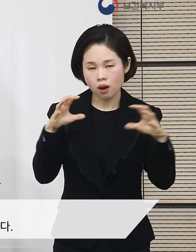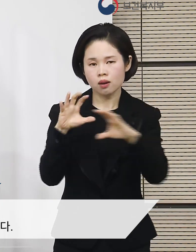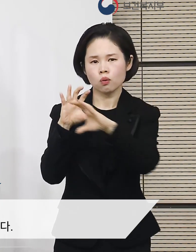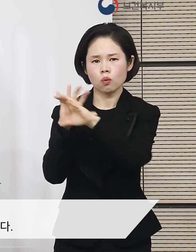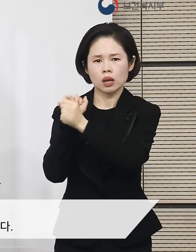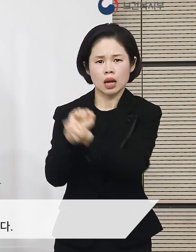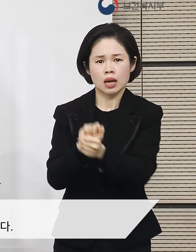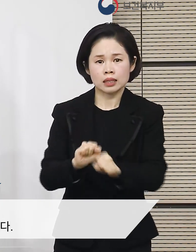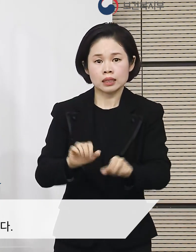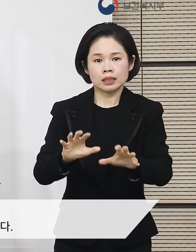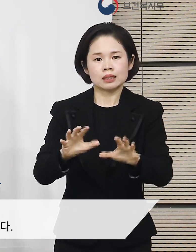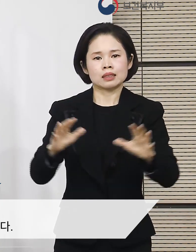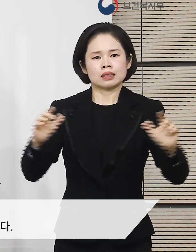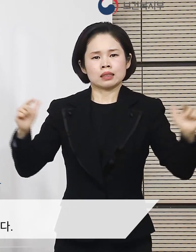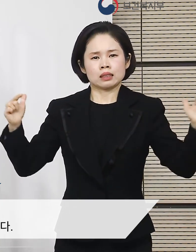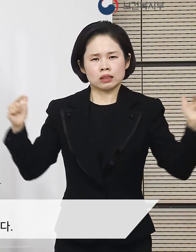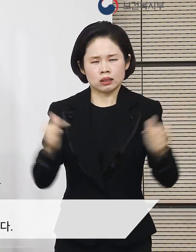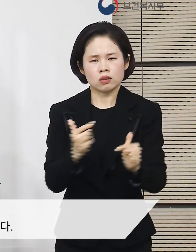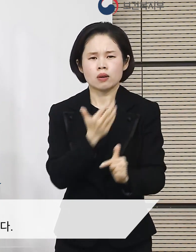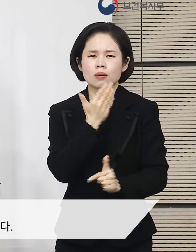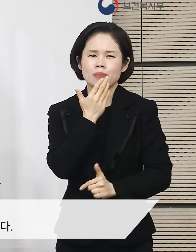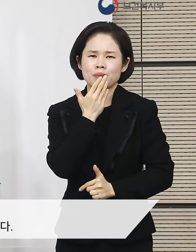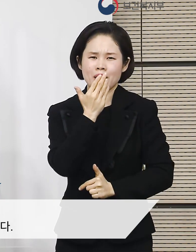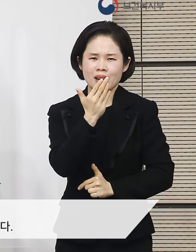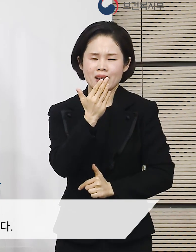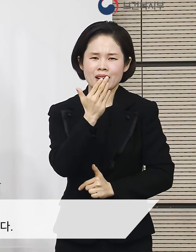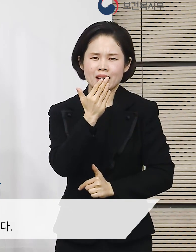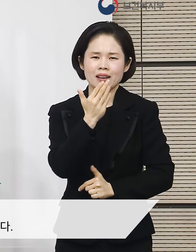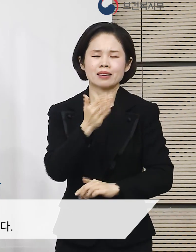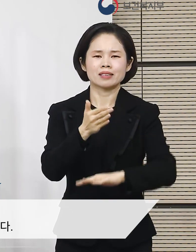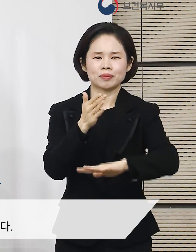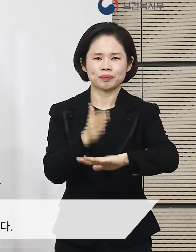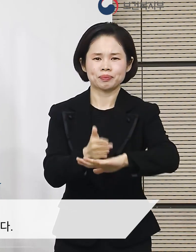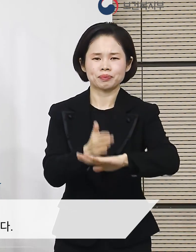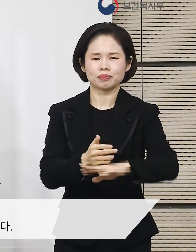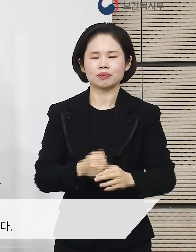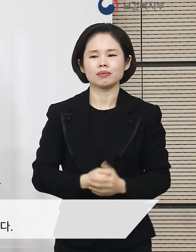합심하면 이 위기 역시 반드시 극복해낼 것입니다. 감사합니다.